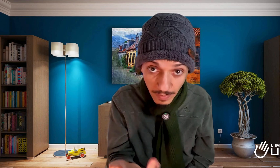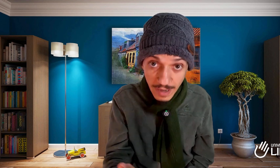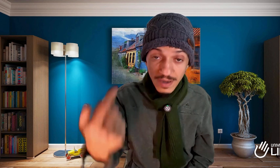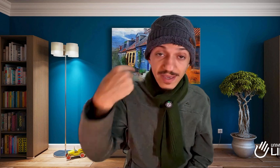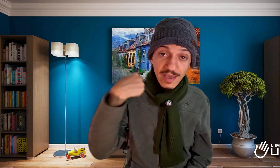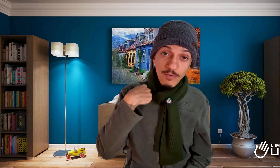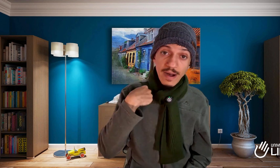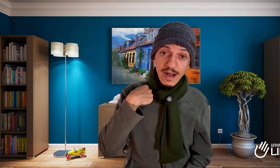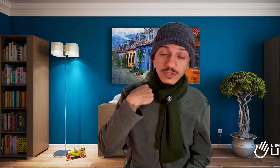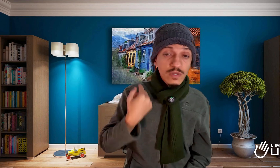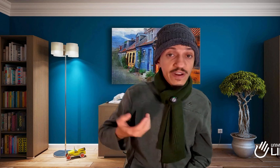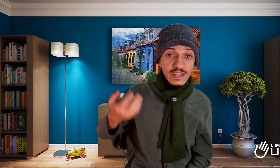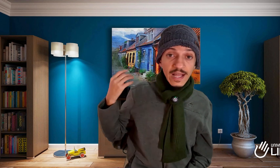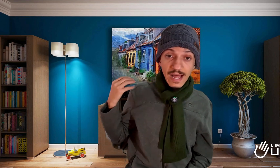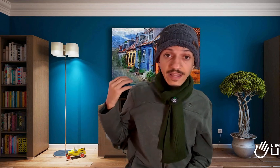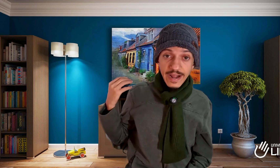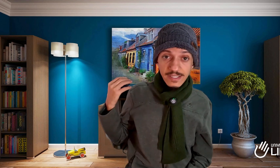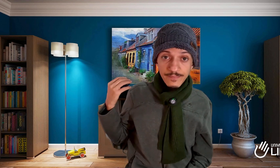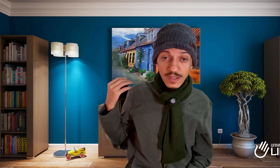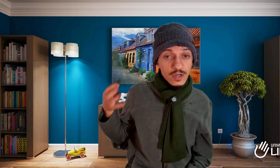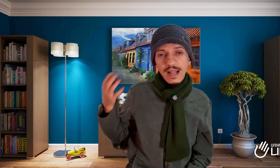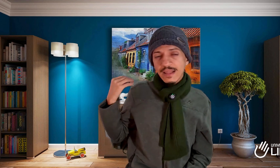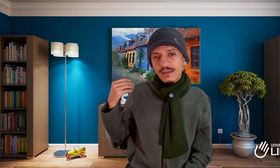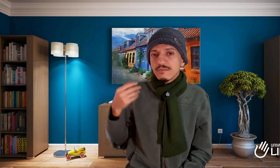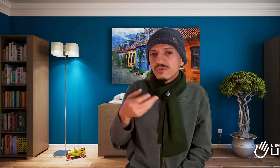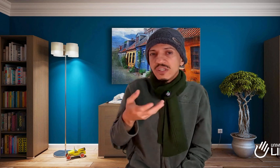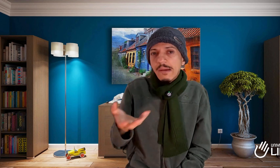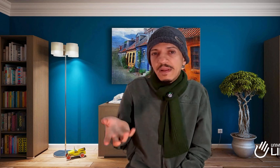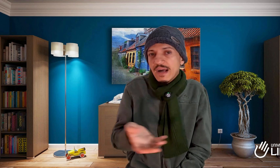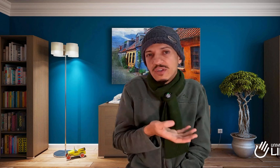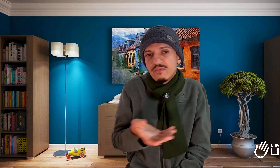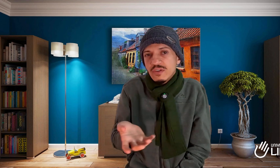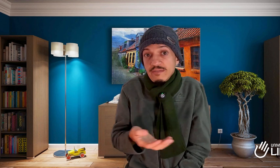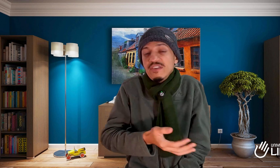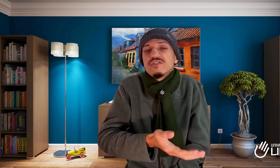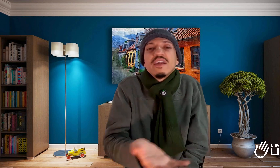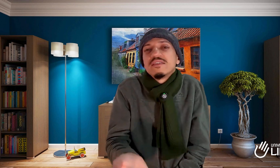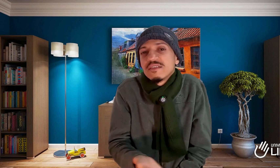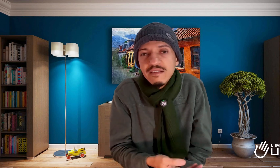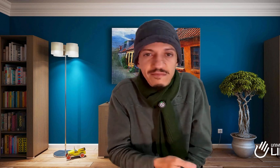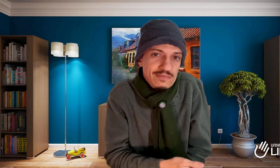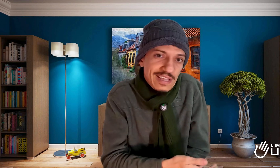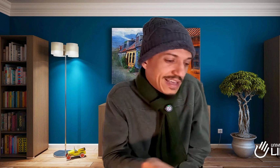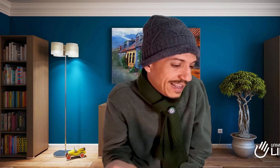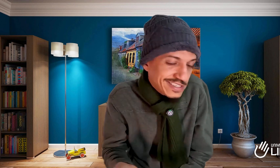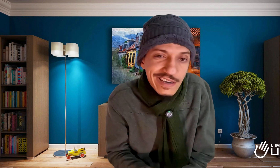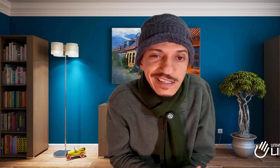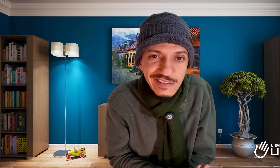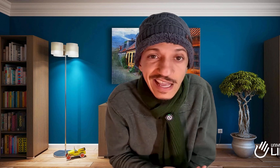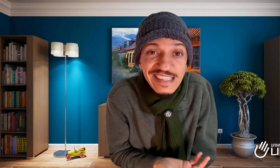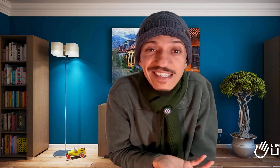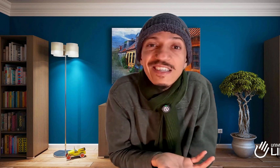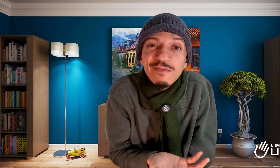que eu, Madison, enfrentei lá atrás. Só que lá atrás não tinha aplicativo disso há 23 anos. Ninguém nem tinha, nem existia